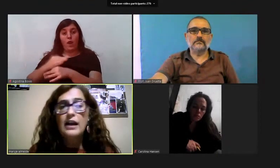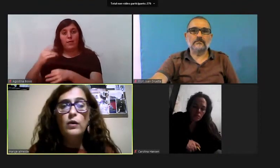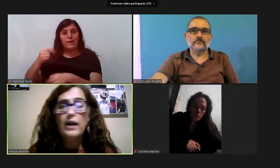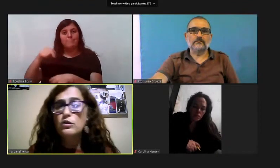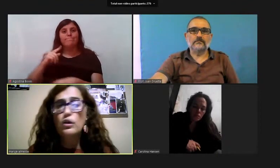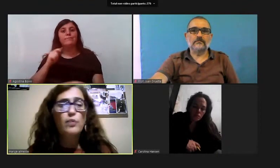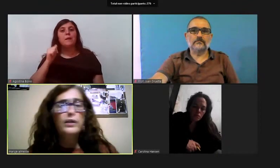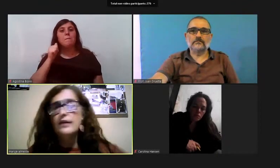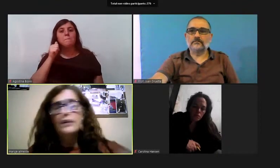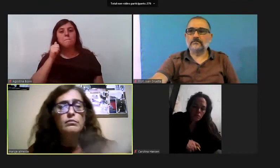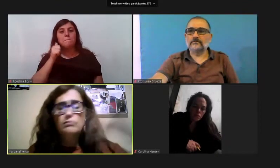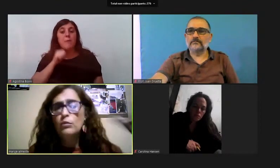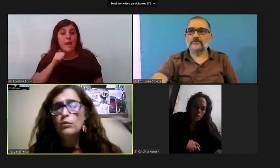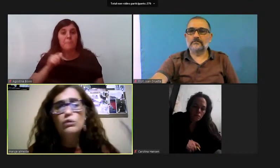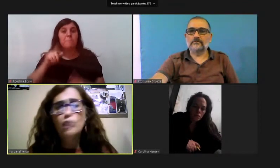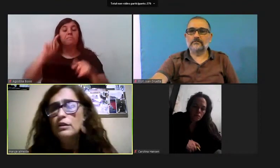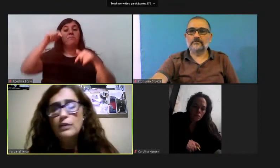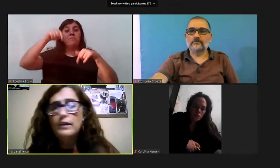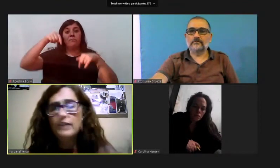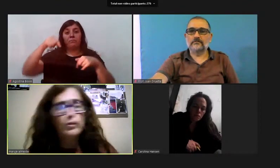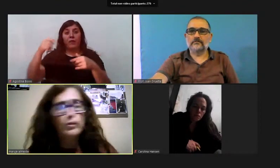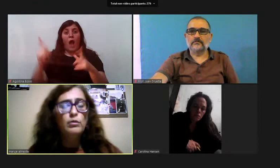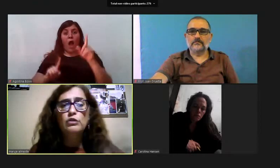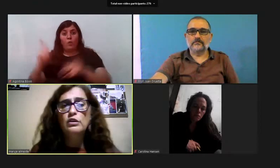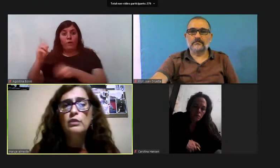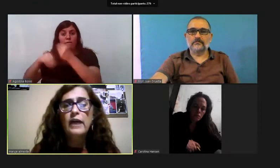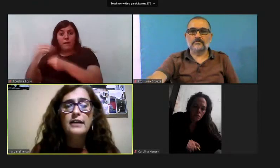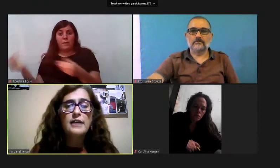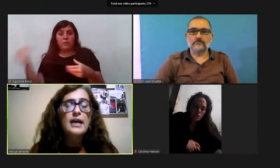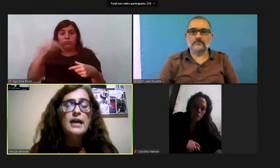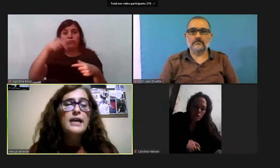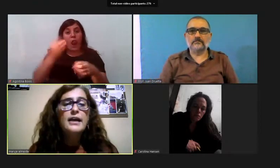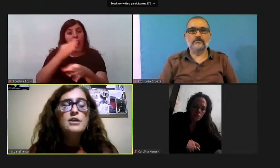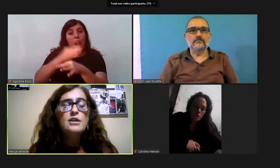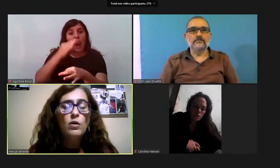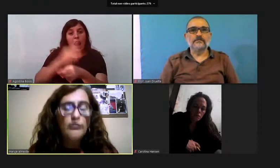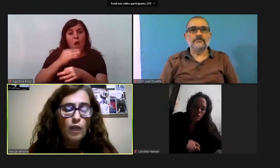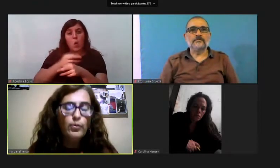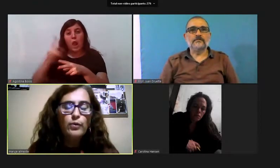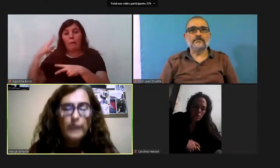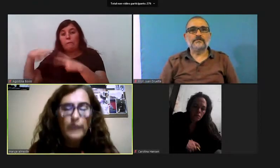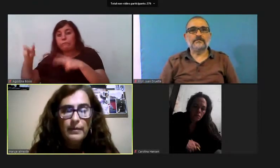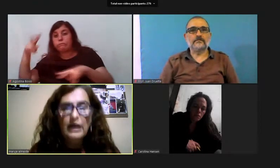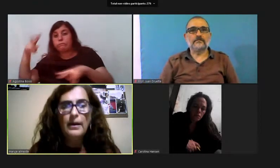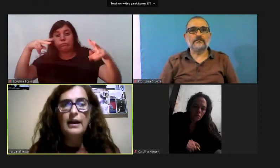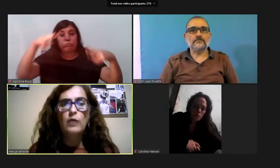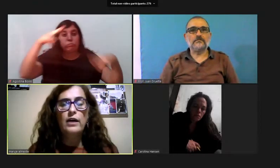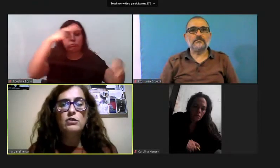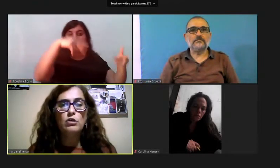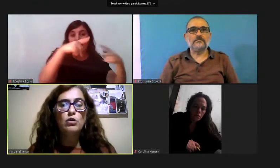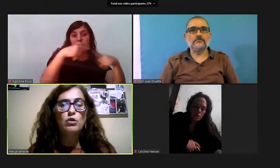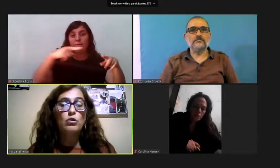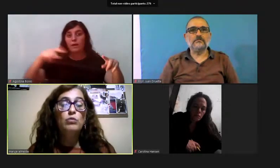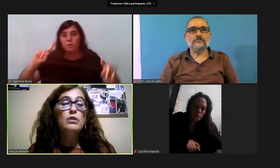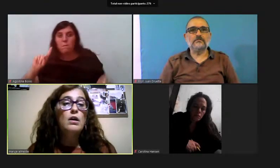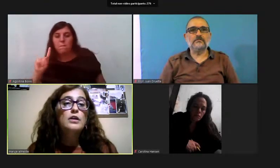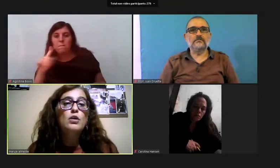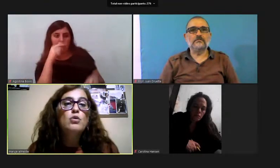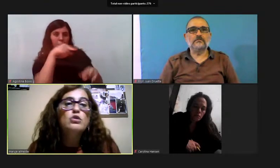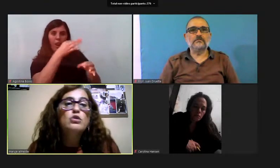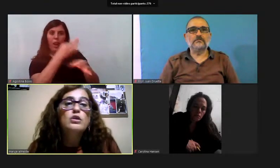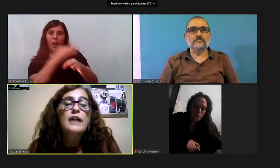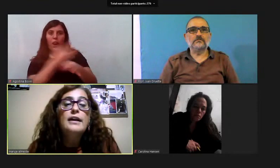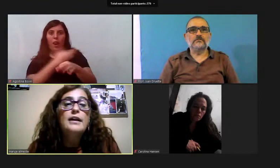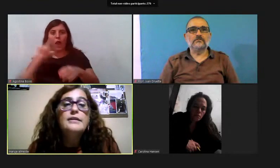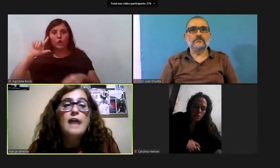a la Escuela de Sordos después de dar un montón de vueltas por un montón de lugares, y que se encontraron por primera vez en la Escuela de Sordos con un